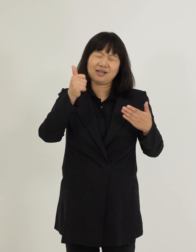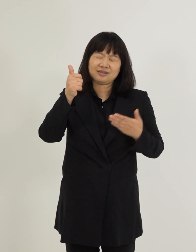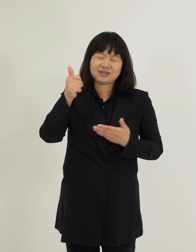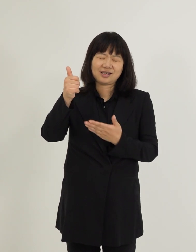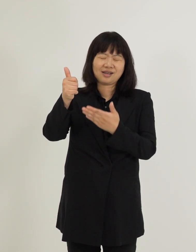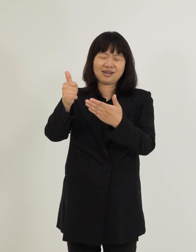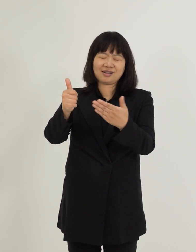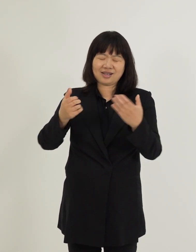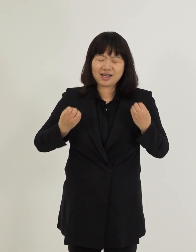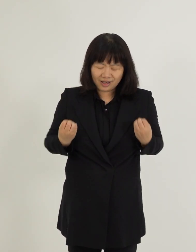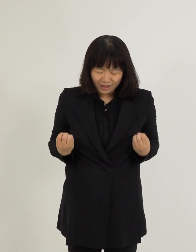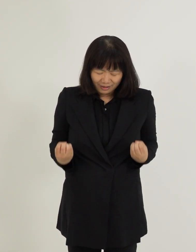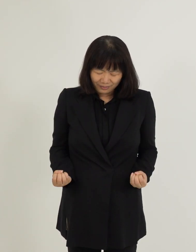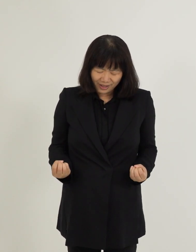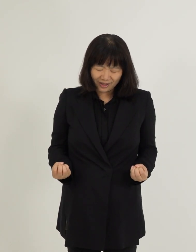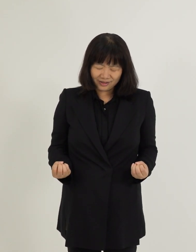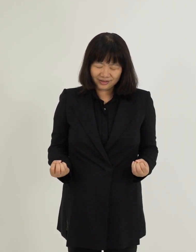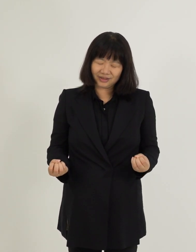왕께